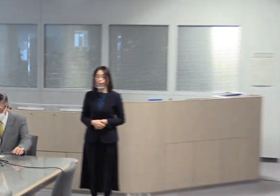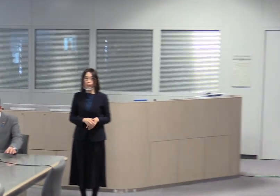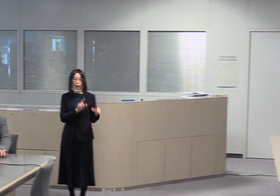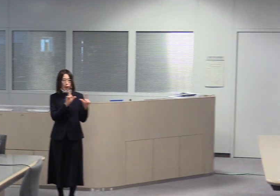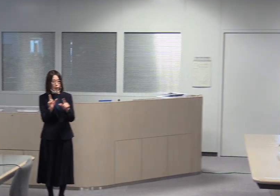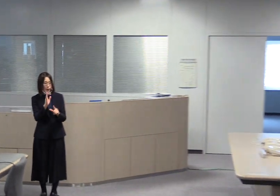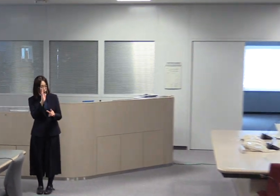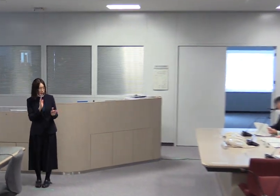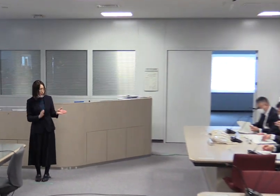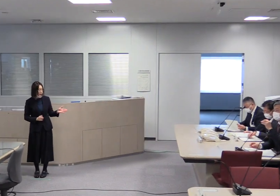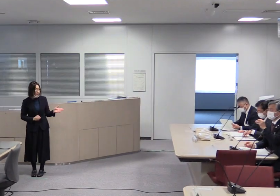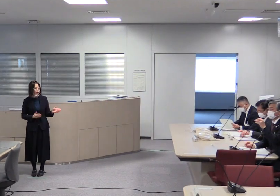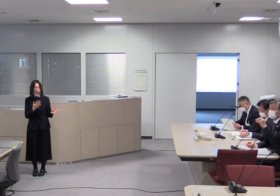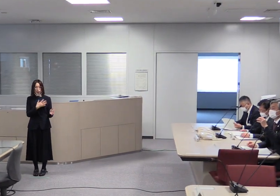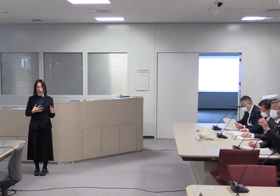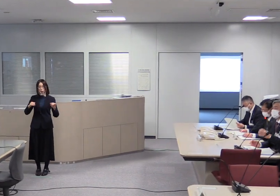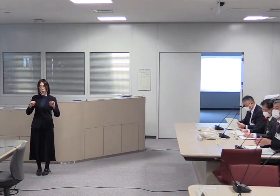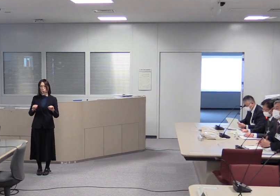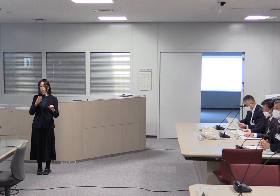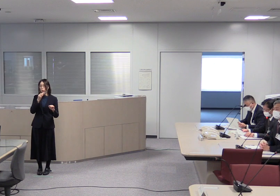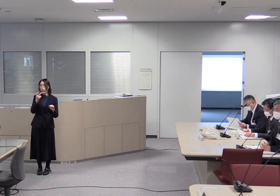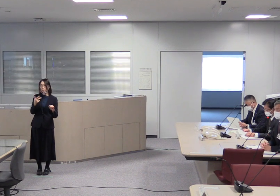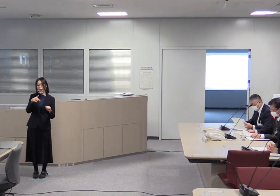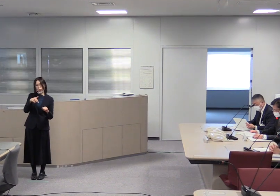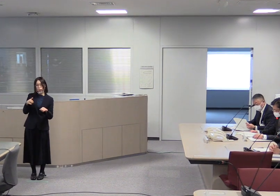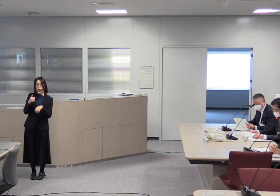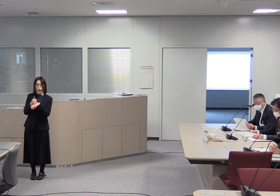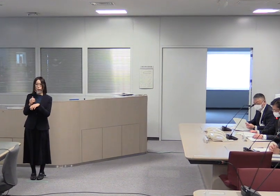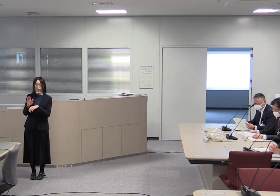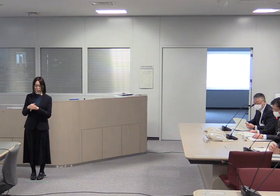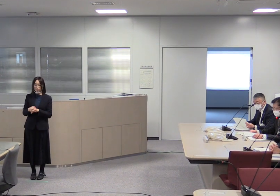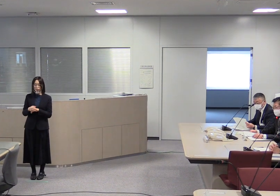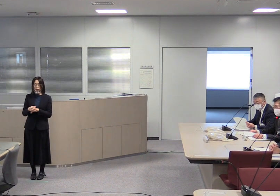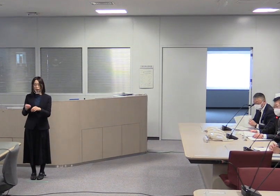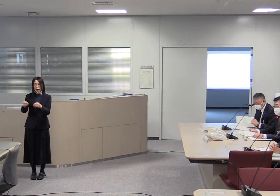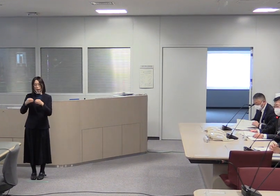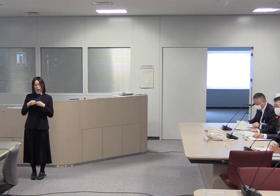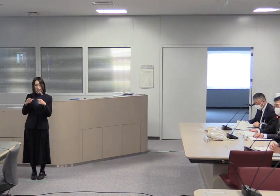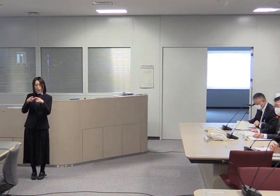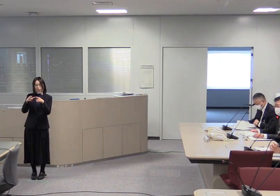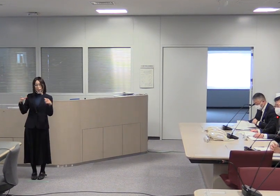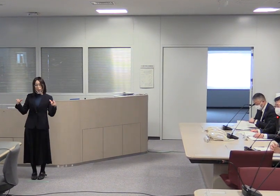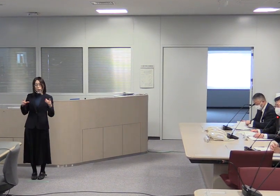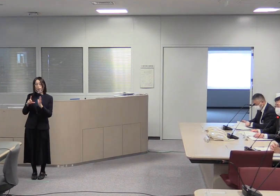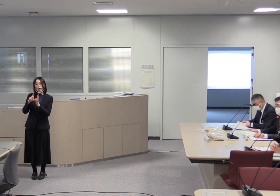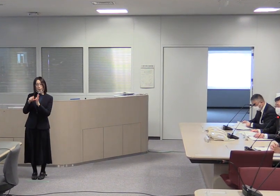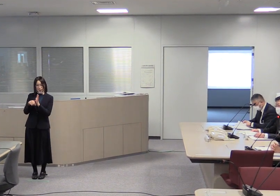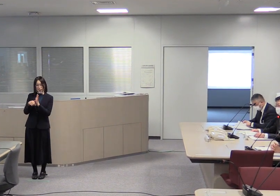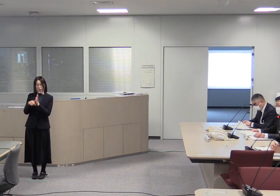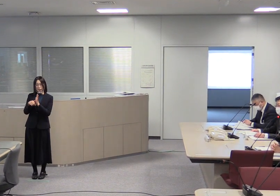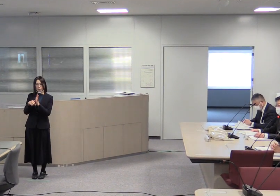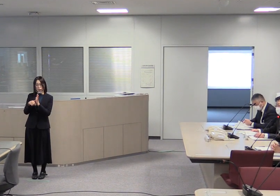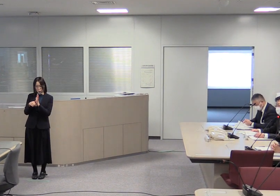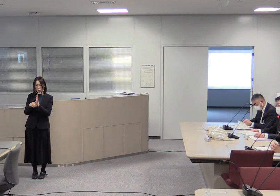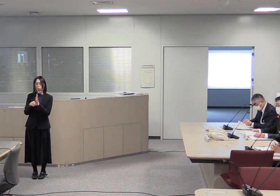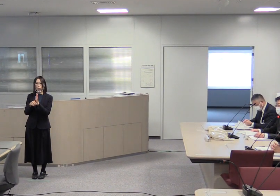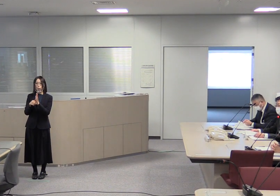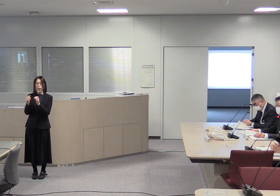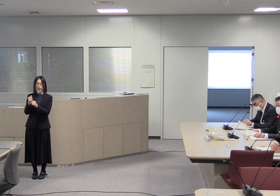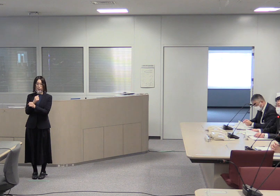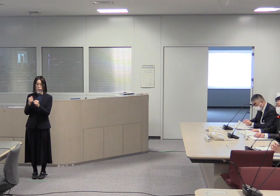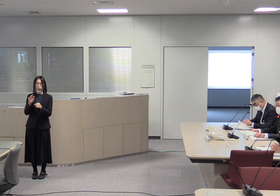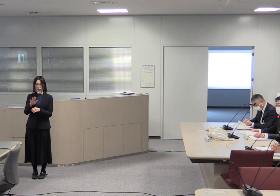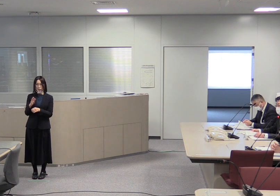はい、健康福祉部でございます。感染拡大時の知事からの要請でございましたけれども、今知事